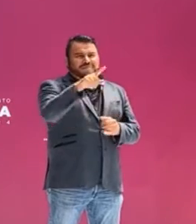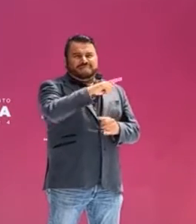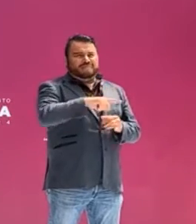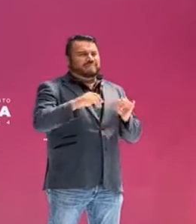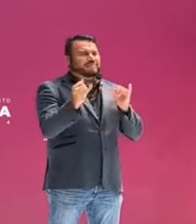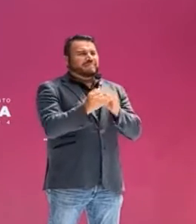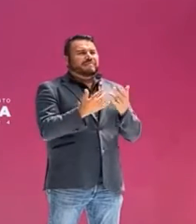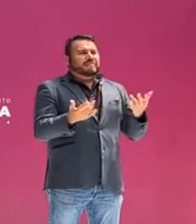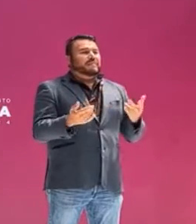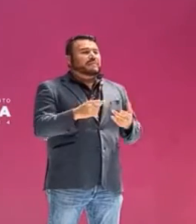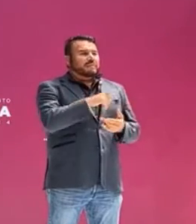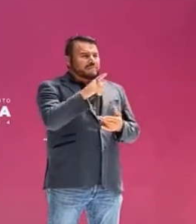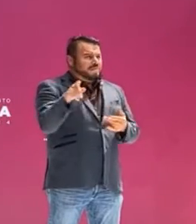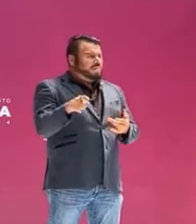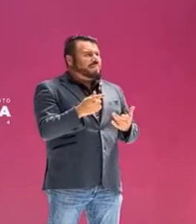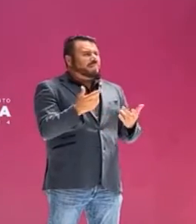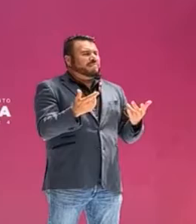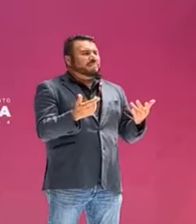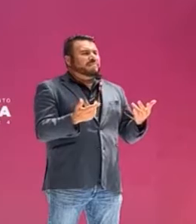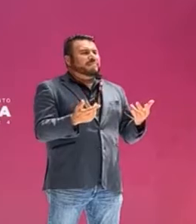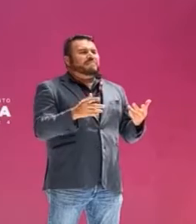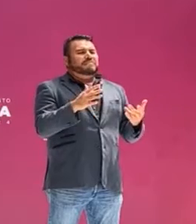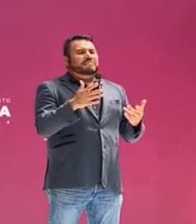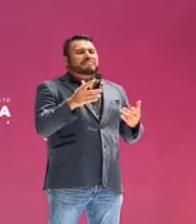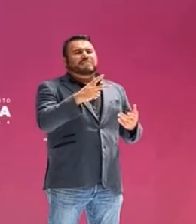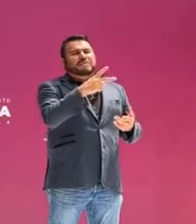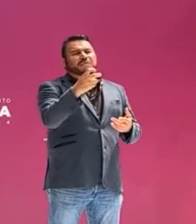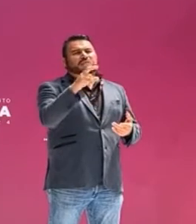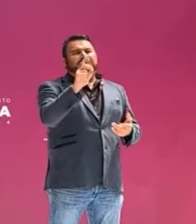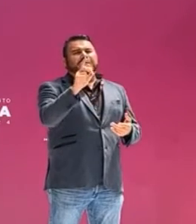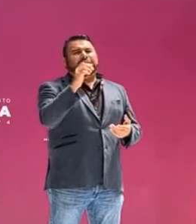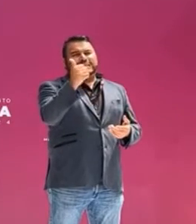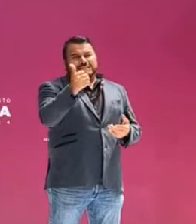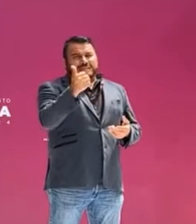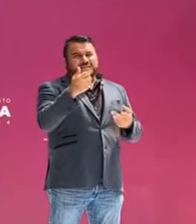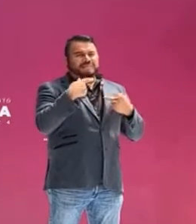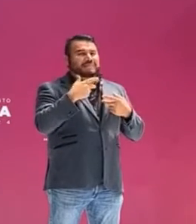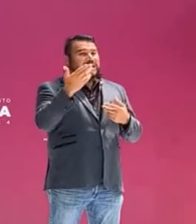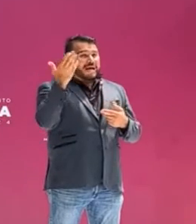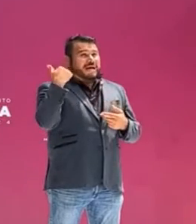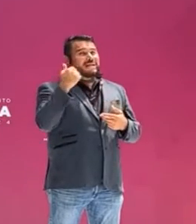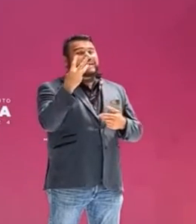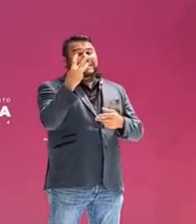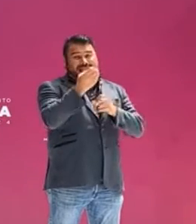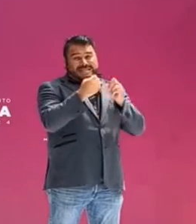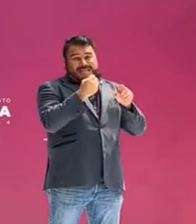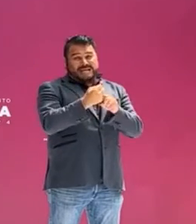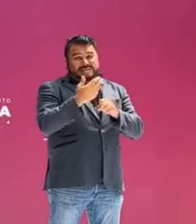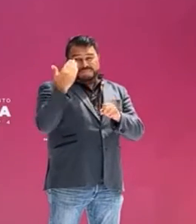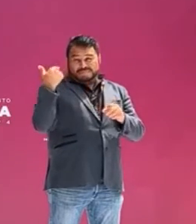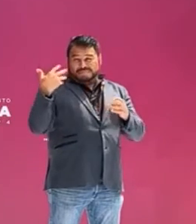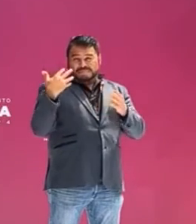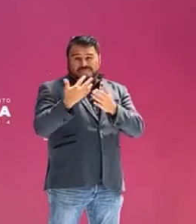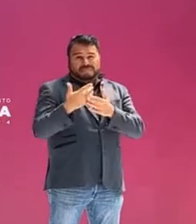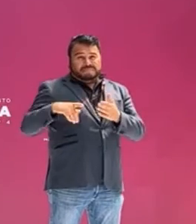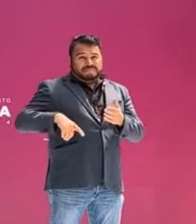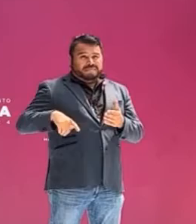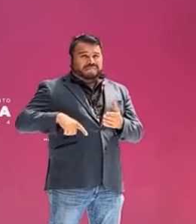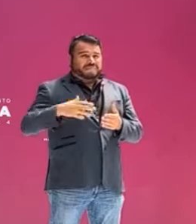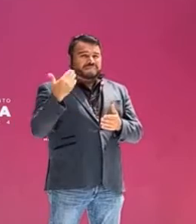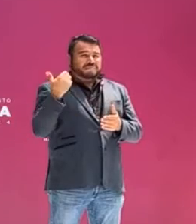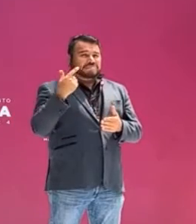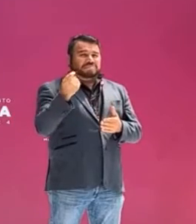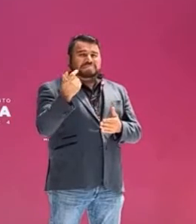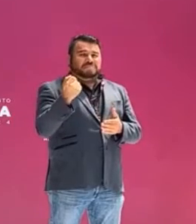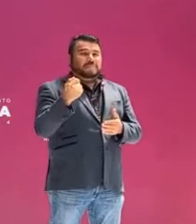que superan los 236 que se dieron en los 3 años anteriores de administración. En un